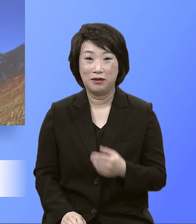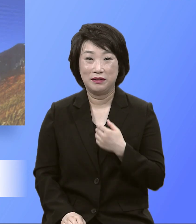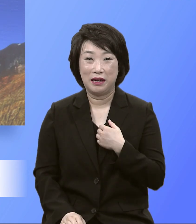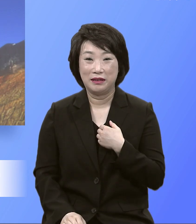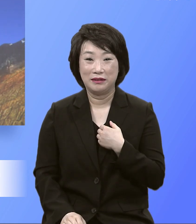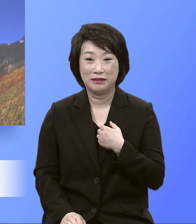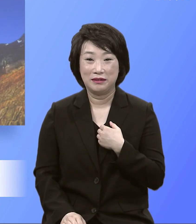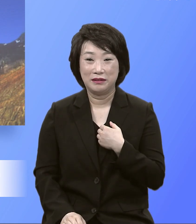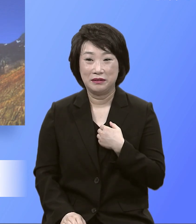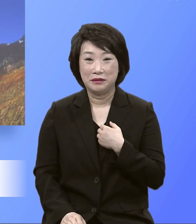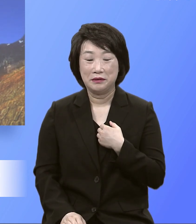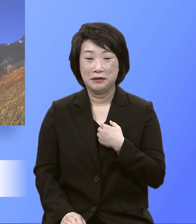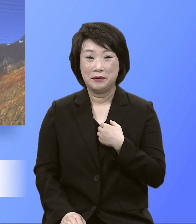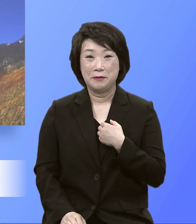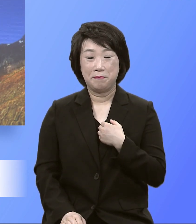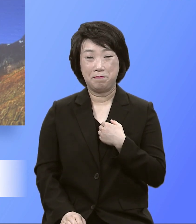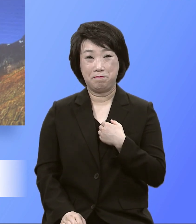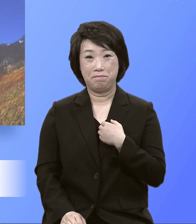저는